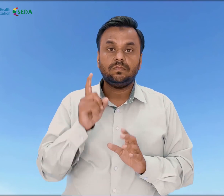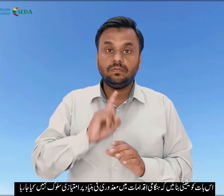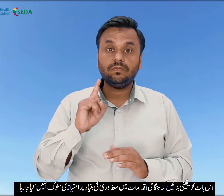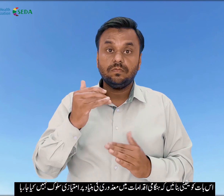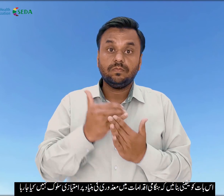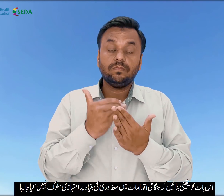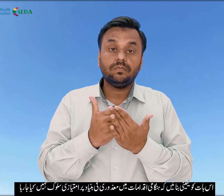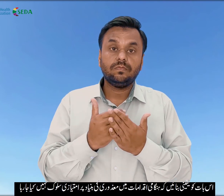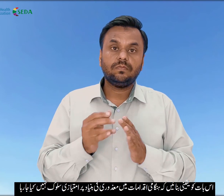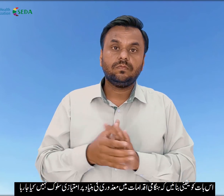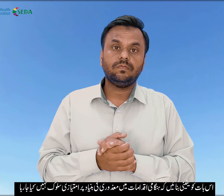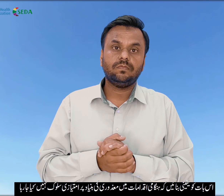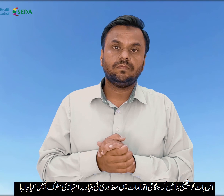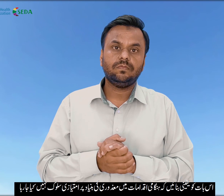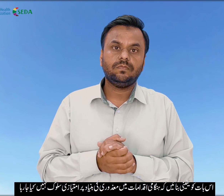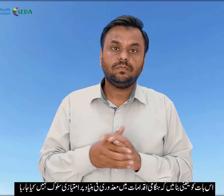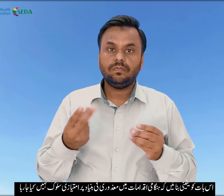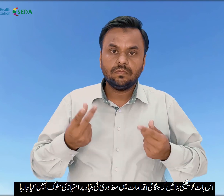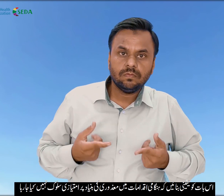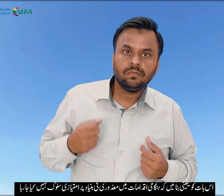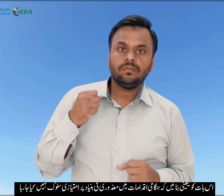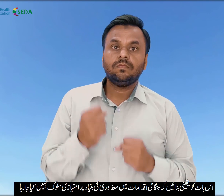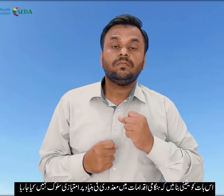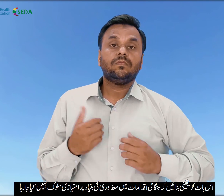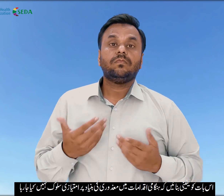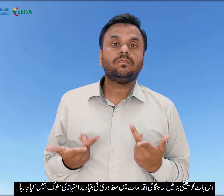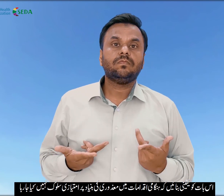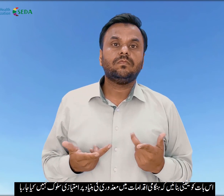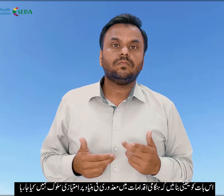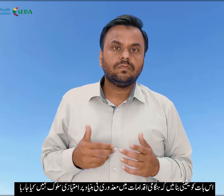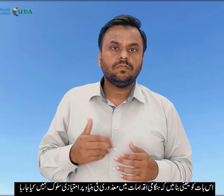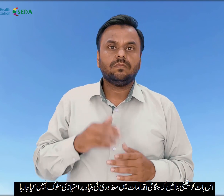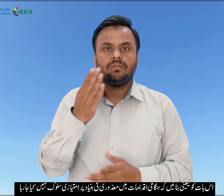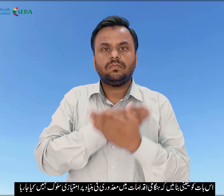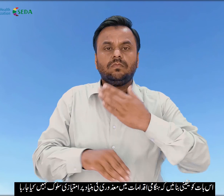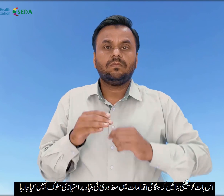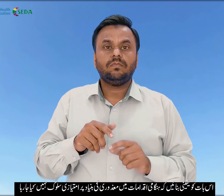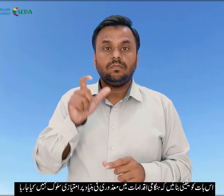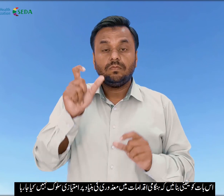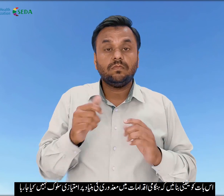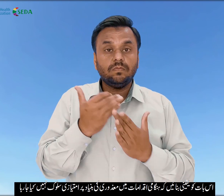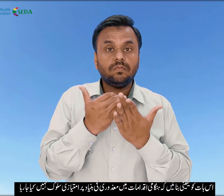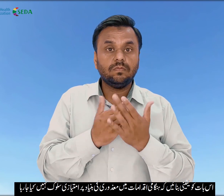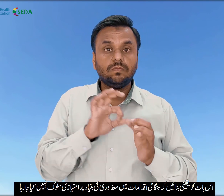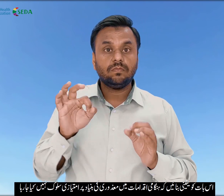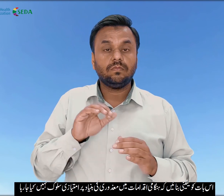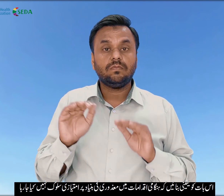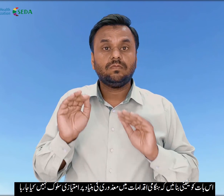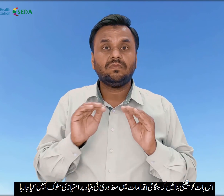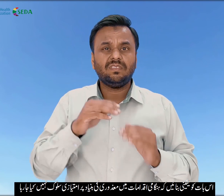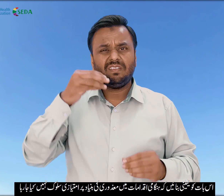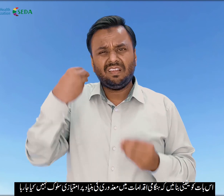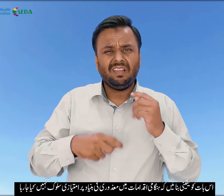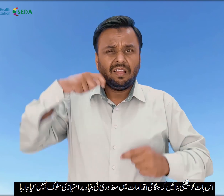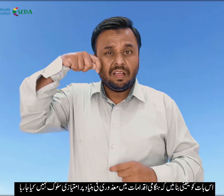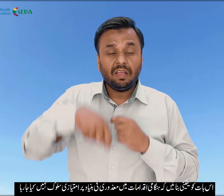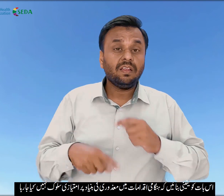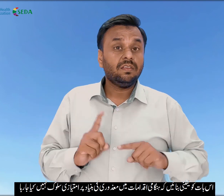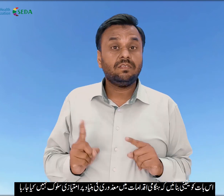اس بات کو یقینی بنائیں کہ ہنگامی اقدامات میں معذوری کی بنیاد پر امتیازی سلوک نہیں کیا